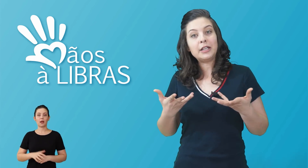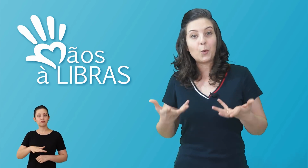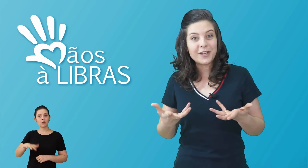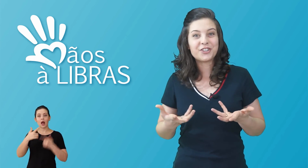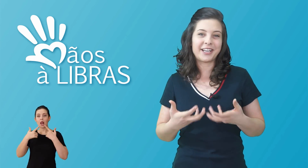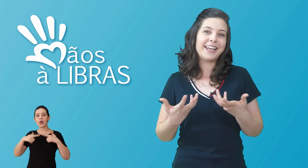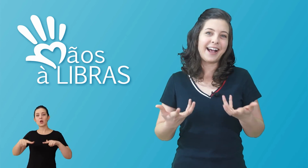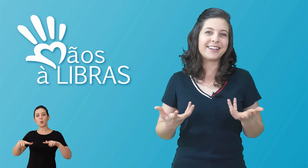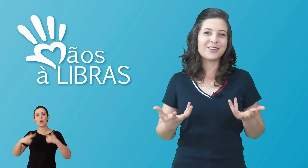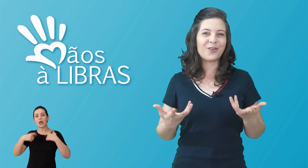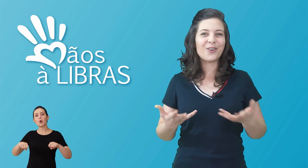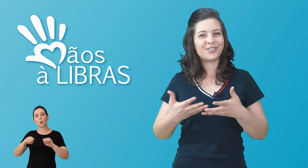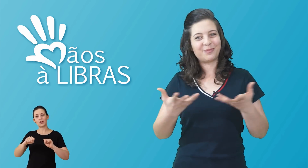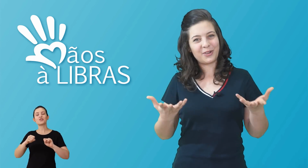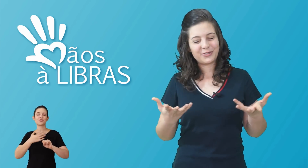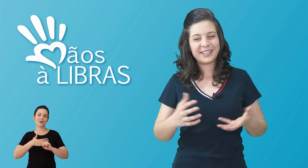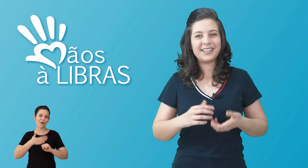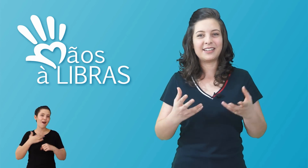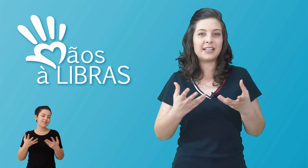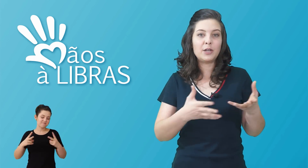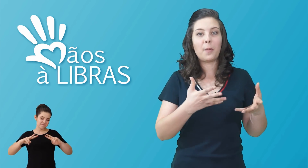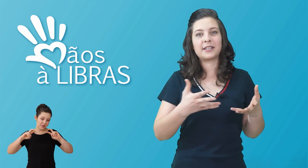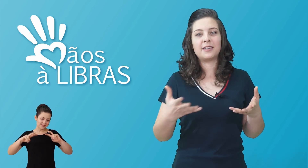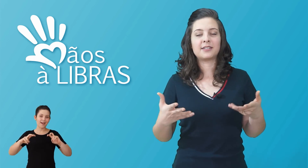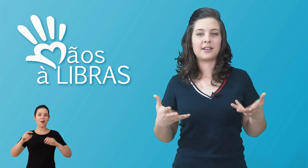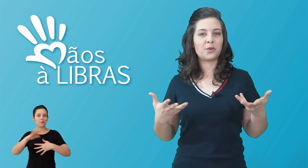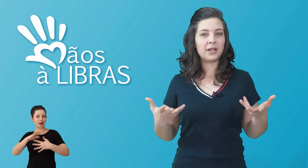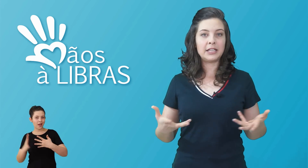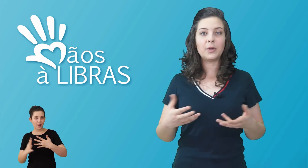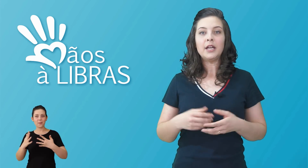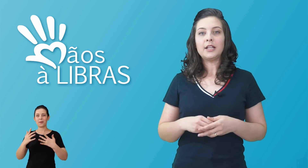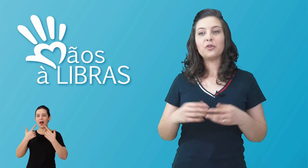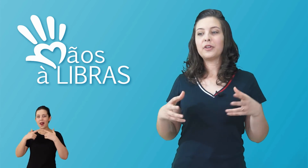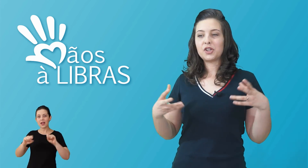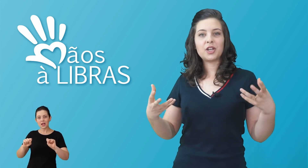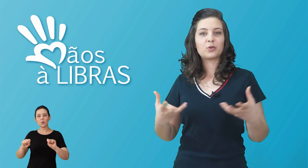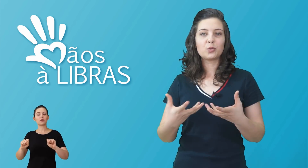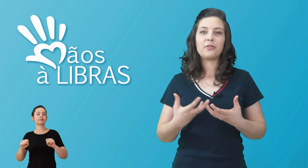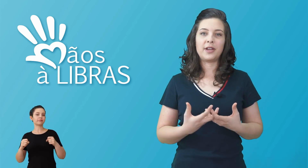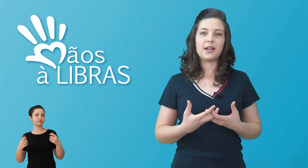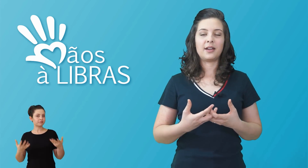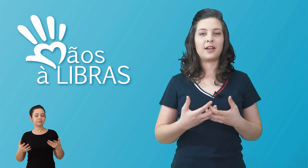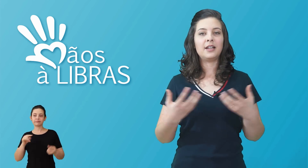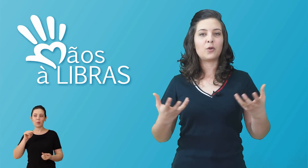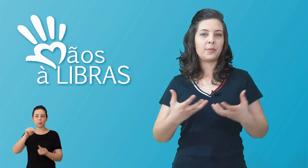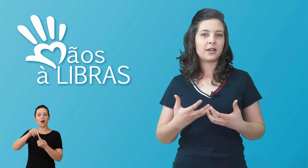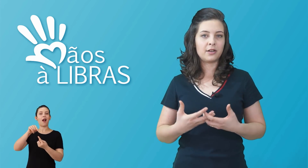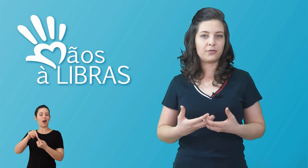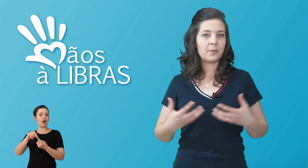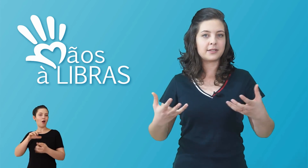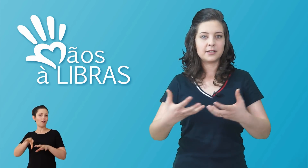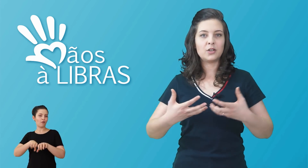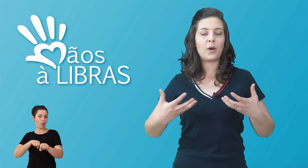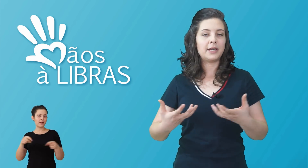área de linguística, que é a área que eu gosto. Pode ver que, né, língua brasileira de sinais é uma língua, então eu vi que tinha tudo a ver ali com a